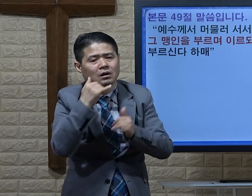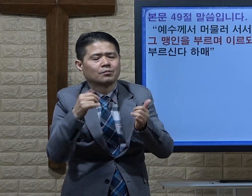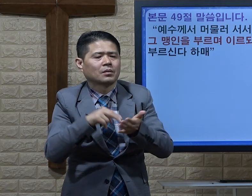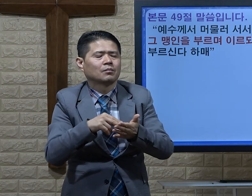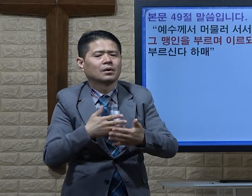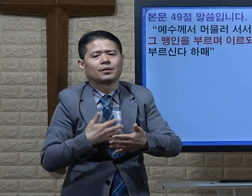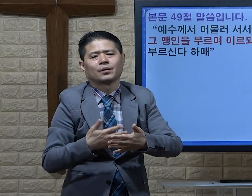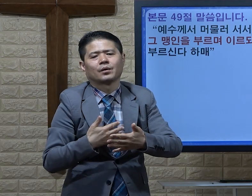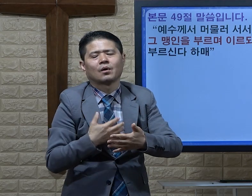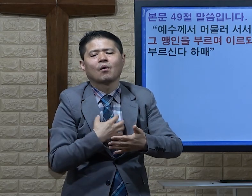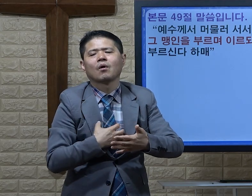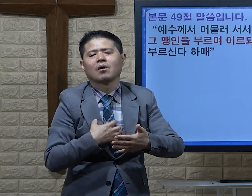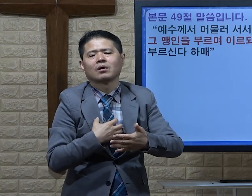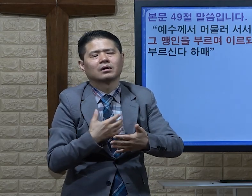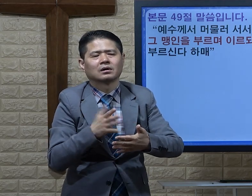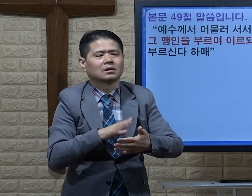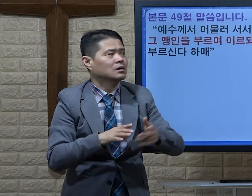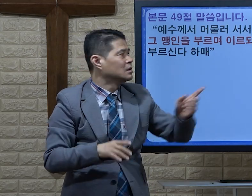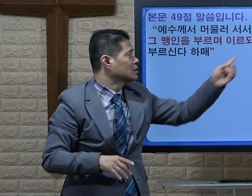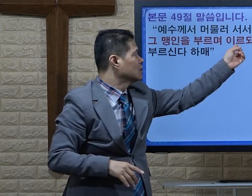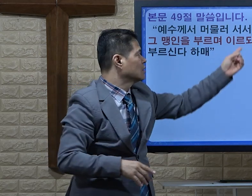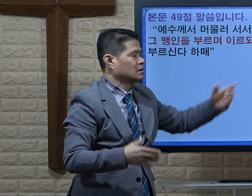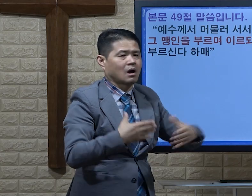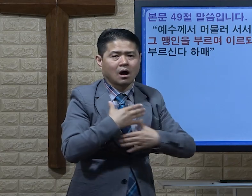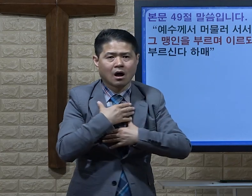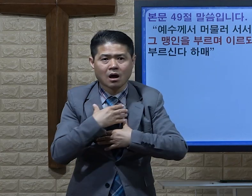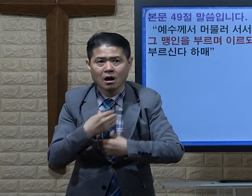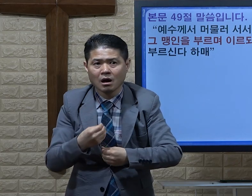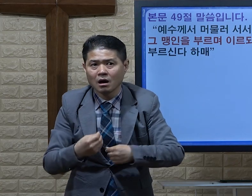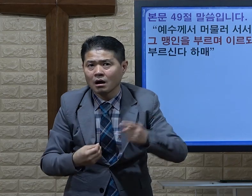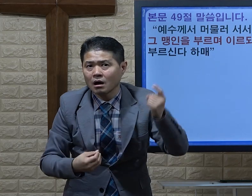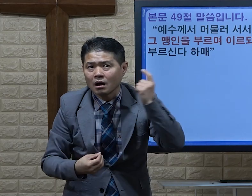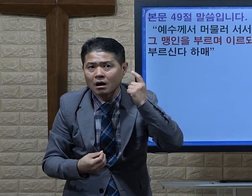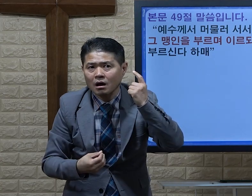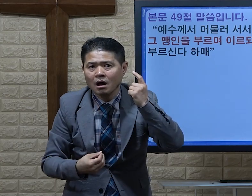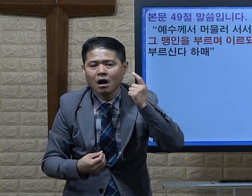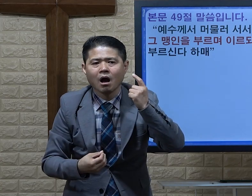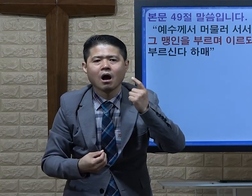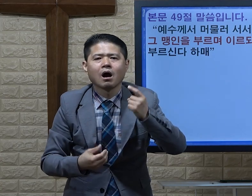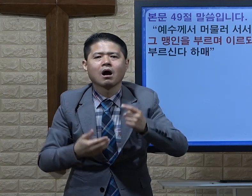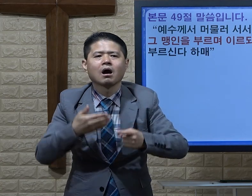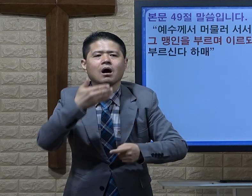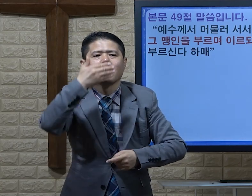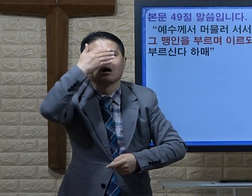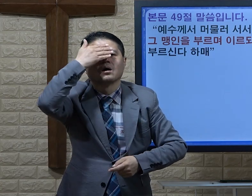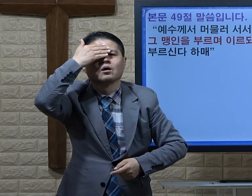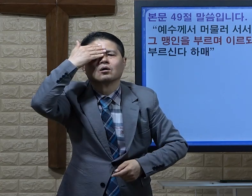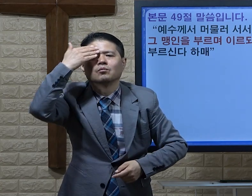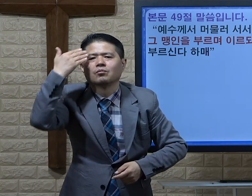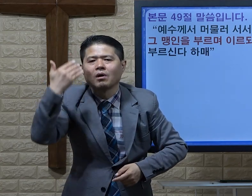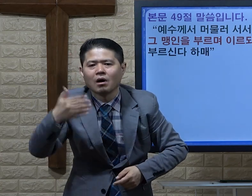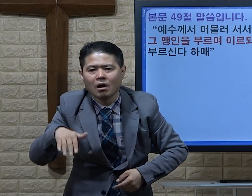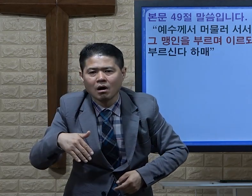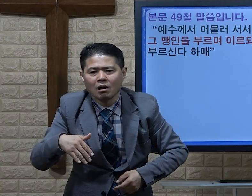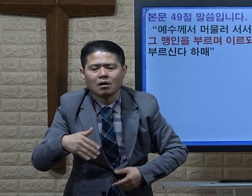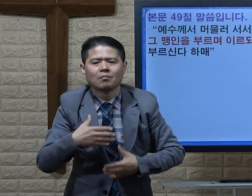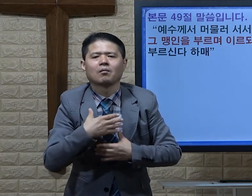맹인 입장에서는 불안했을 것입니다. 그렇지만 그 불안한 마음을 사람들이